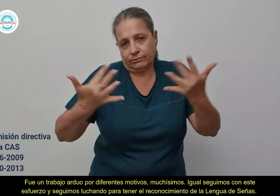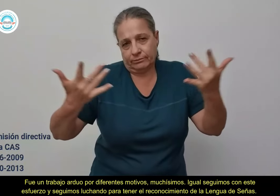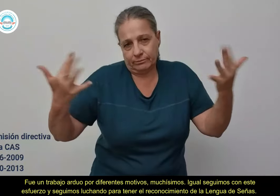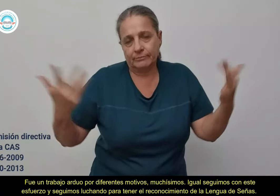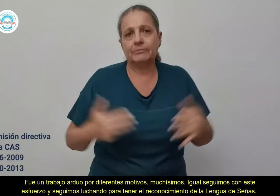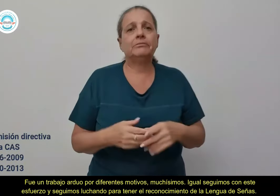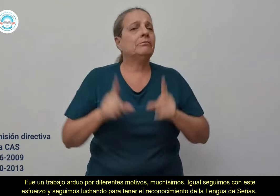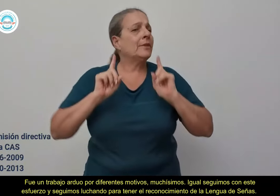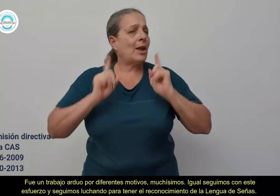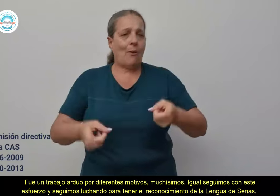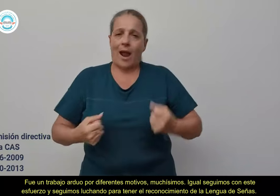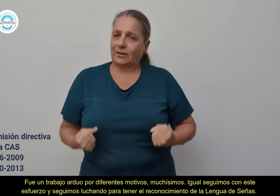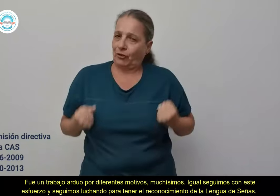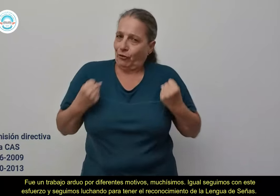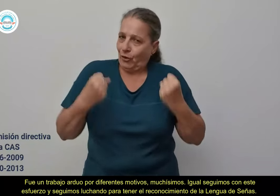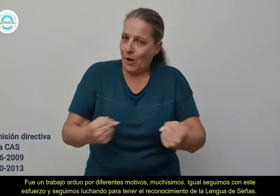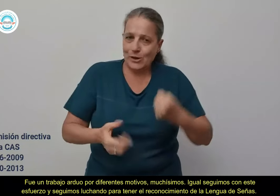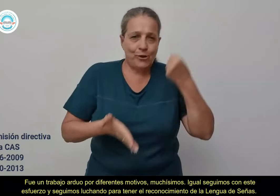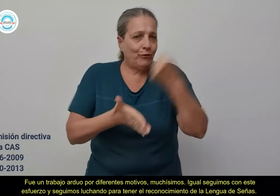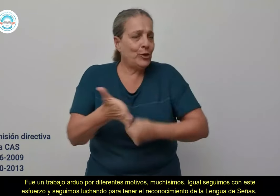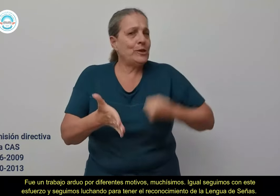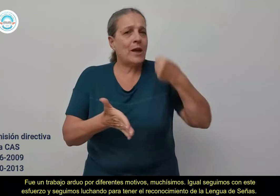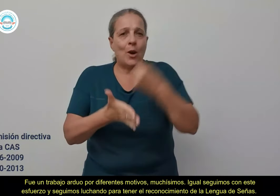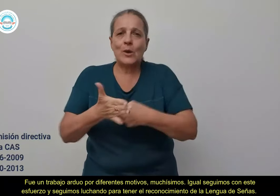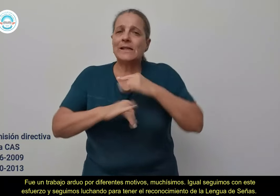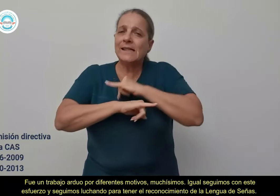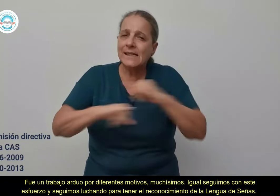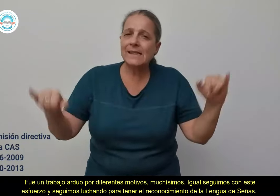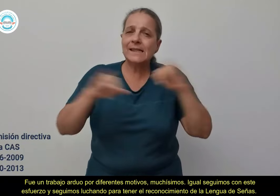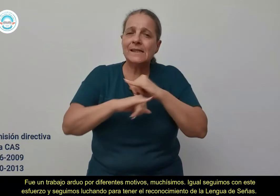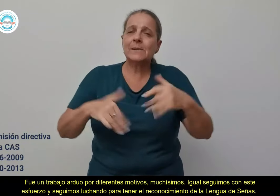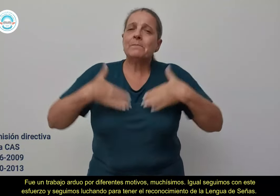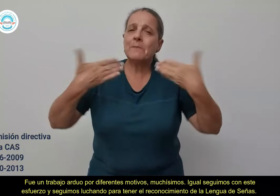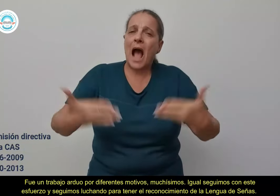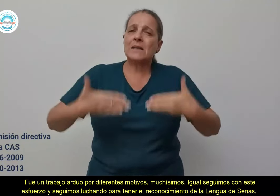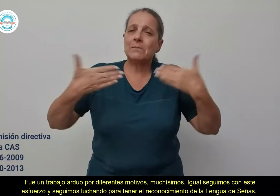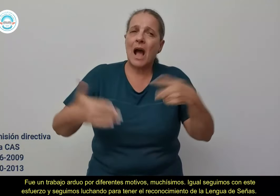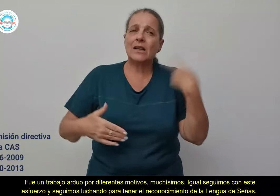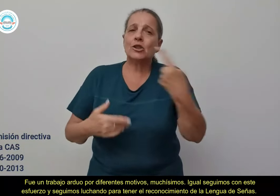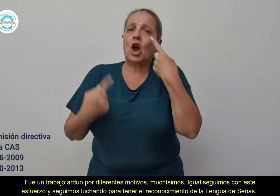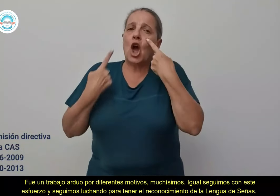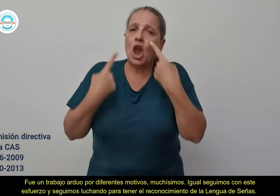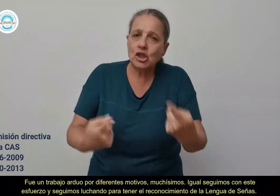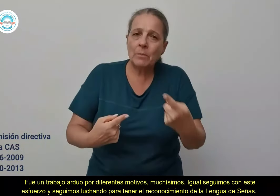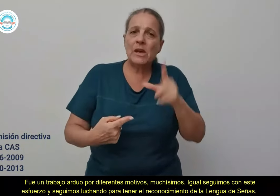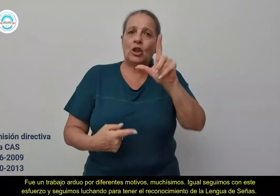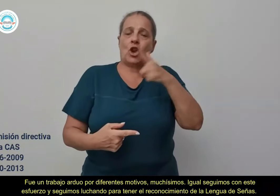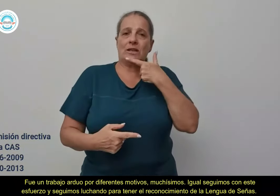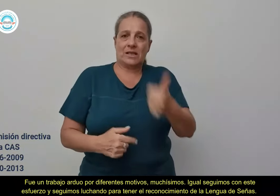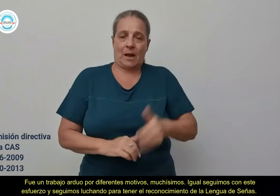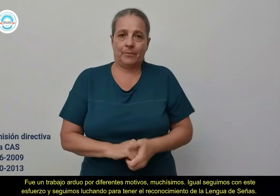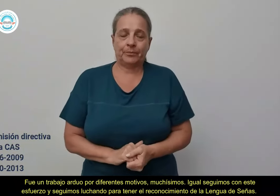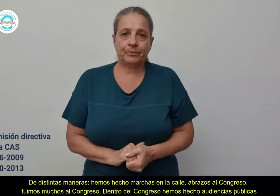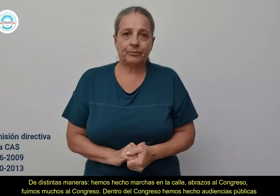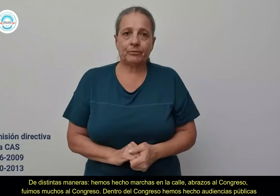muchísimos. Igual seguimos con este esfuerzo y seguimos luchando para tener el reconocimiento de la lengua de